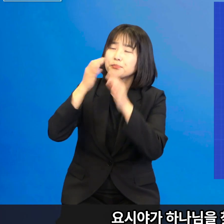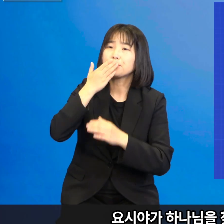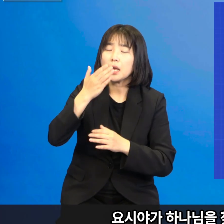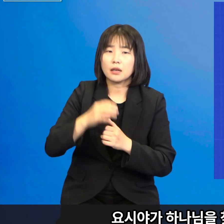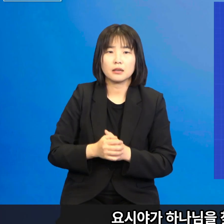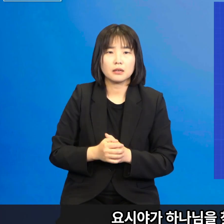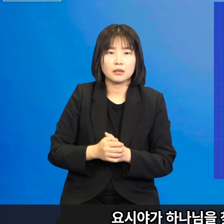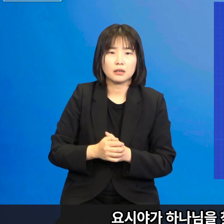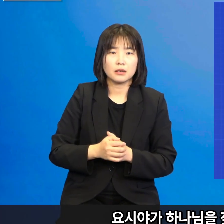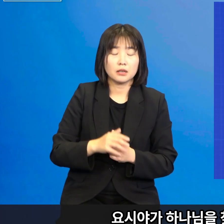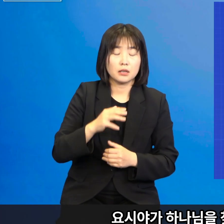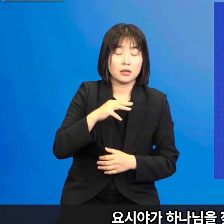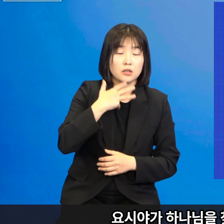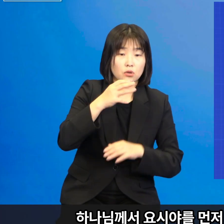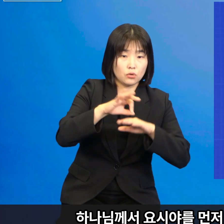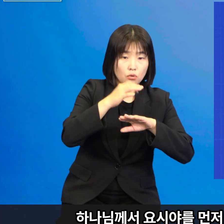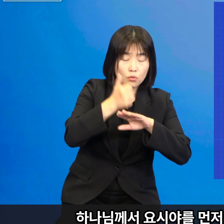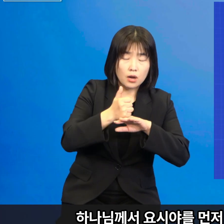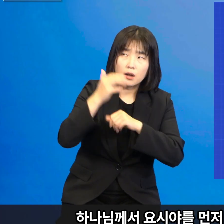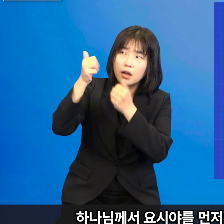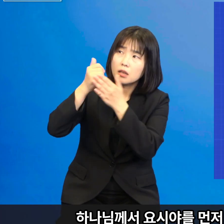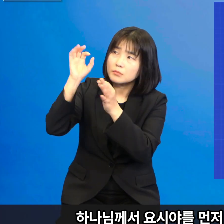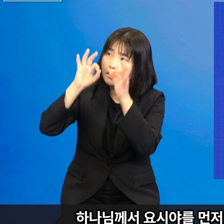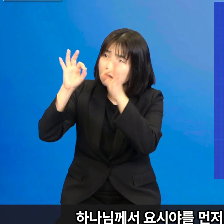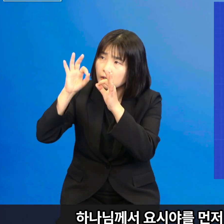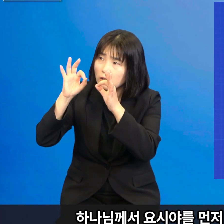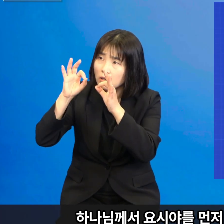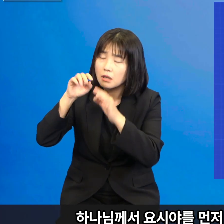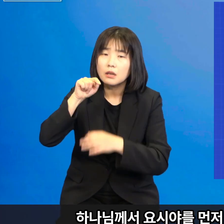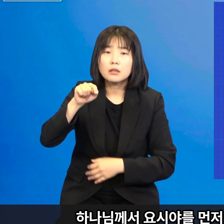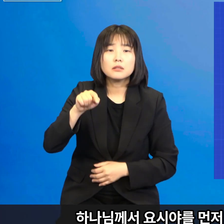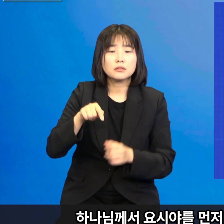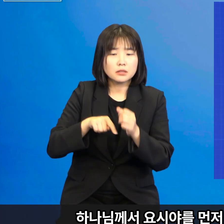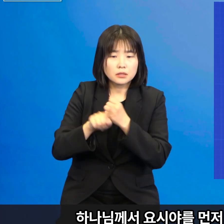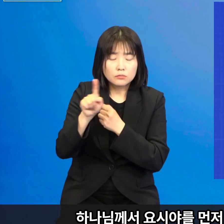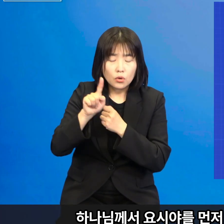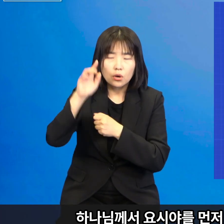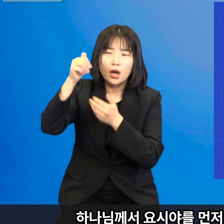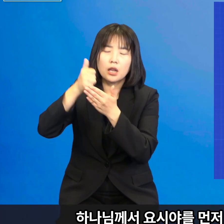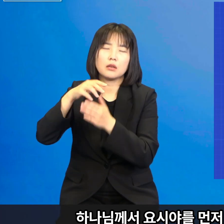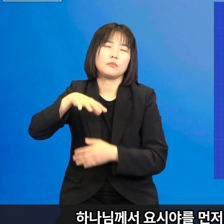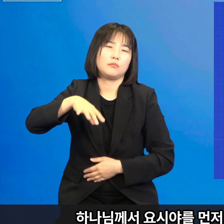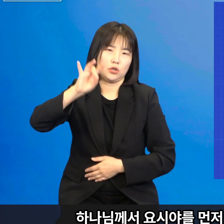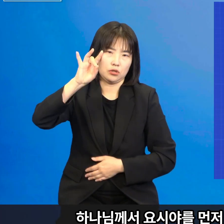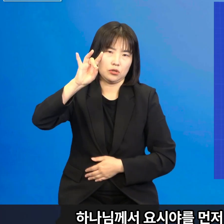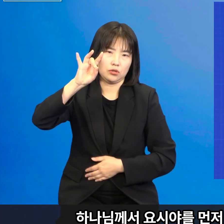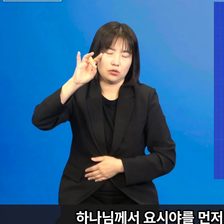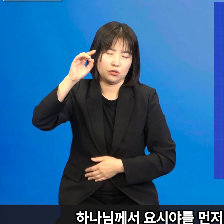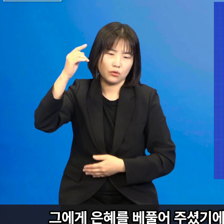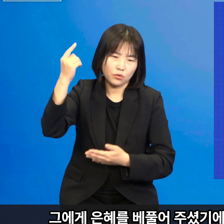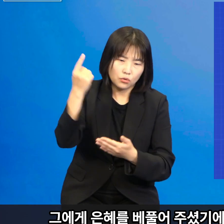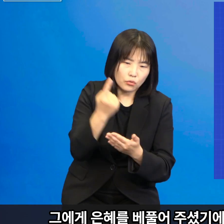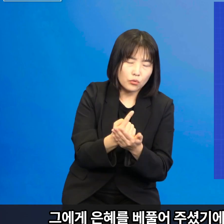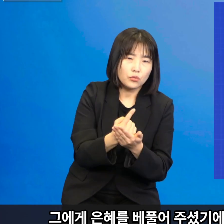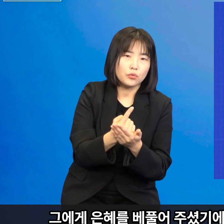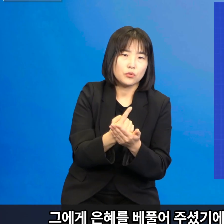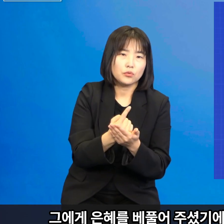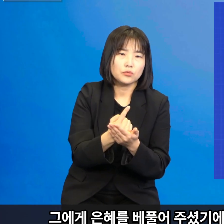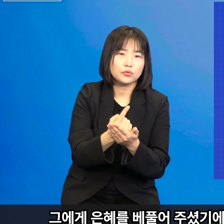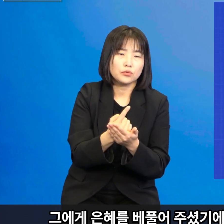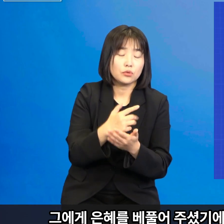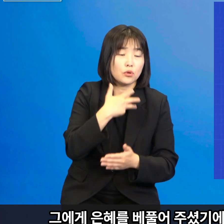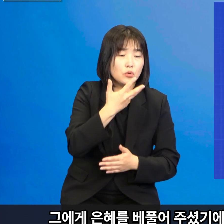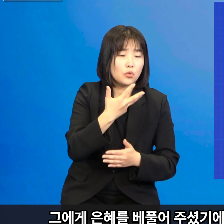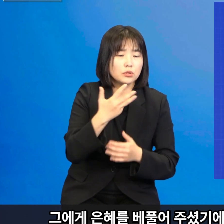요시야가 하나님을 찾기 시작했다는 것은 하나님께서 요시야를 먼저 찾아와 주셨고 만나 주셨고 그에게 은혜를